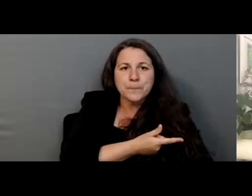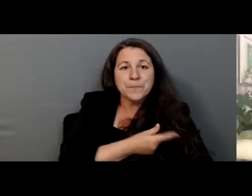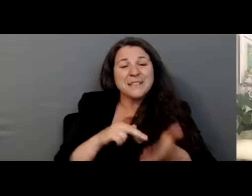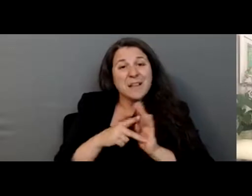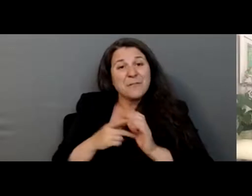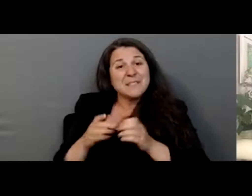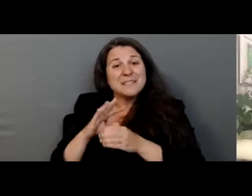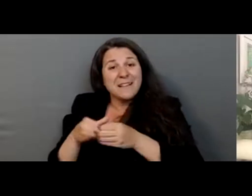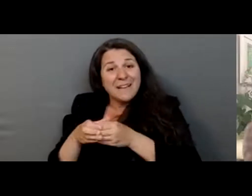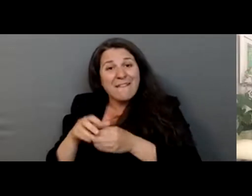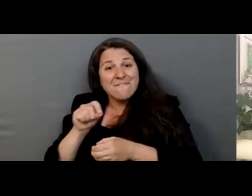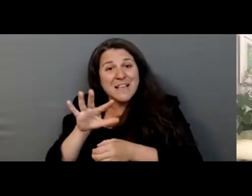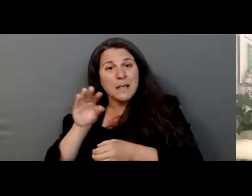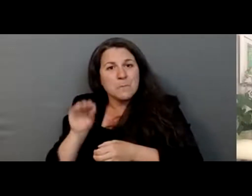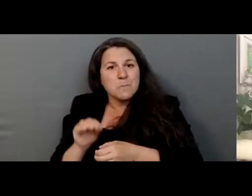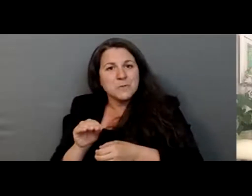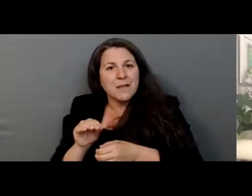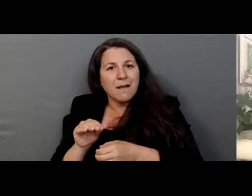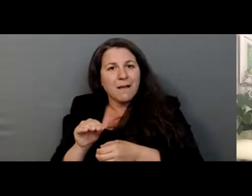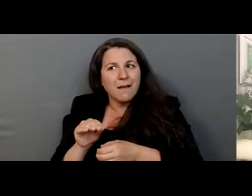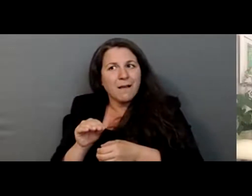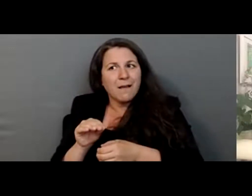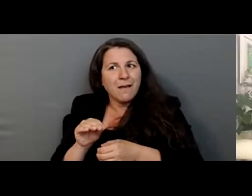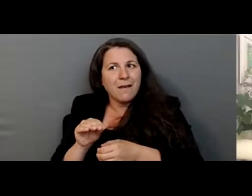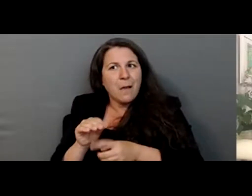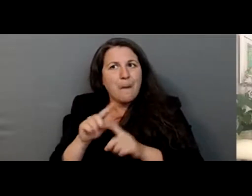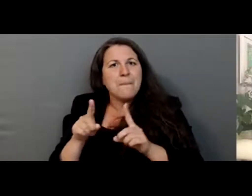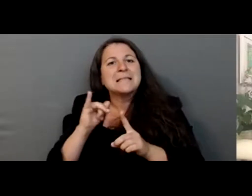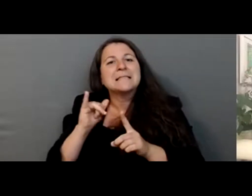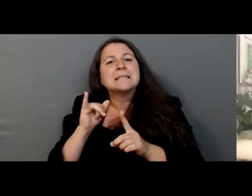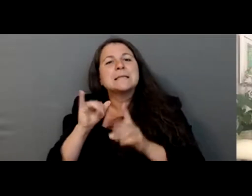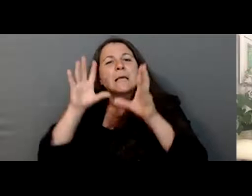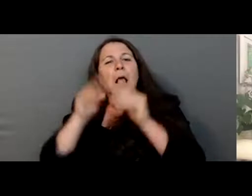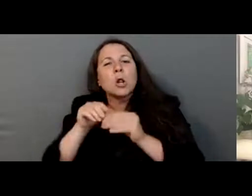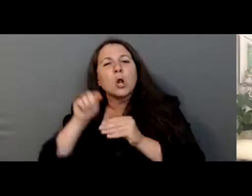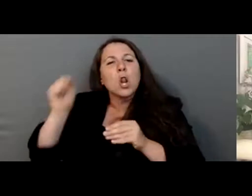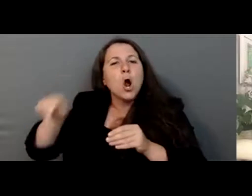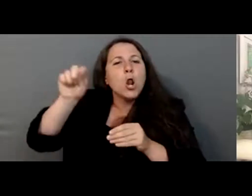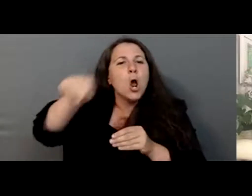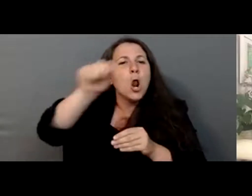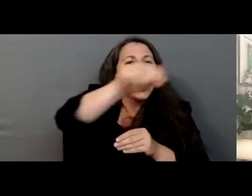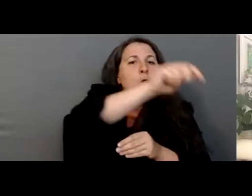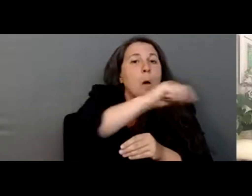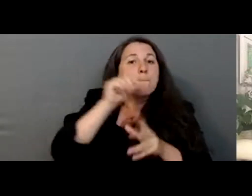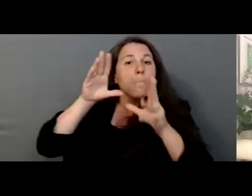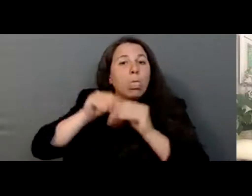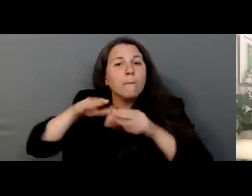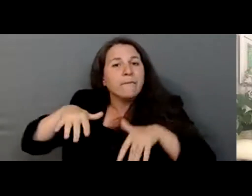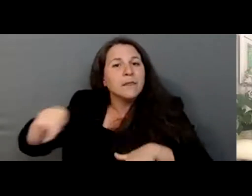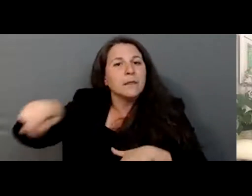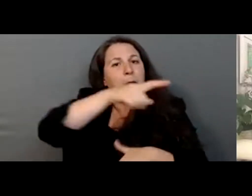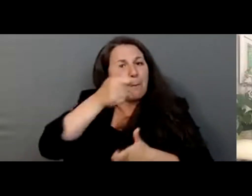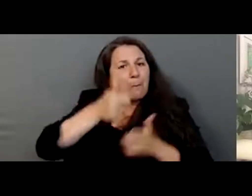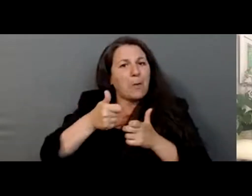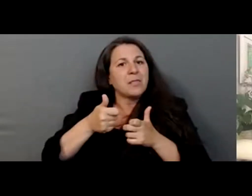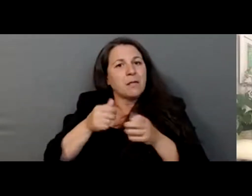dans ces situations particulières que je viens de nommer, il y a une surreprésentation de femmes en situation de handicap, où on va vers du 50 à